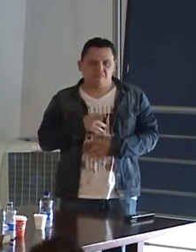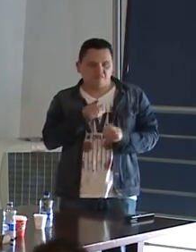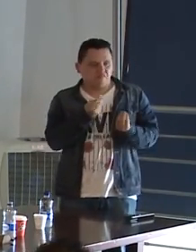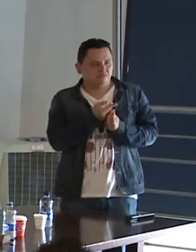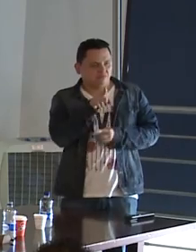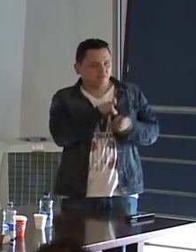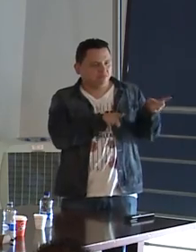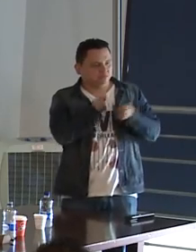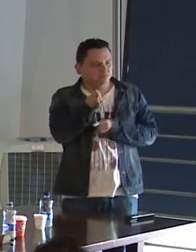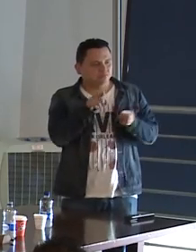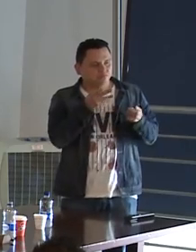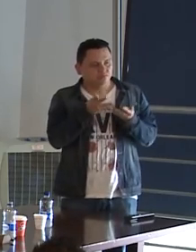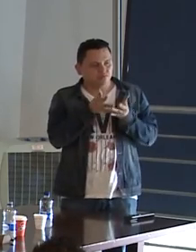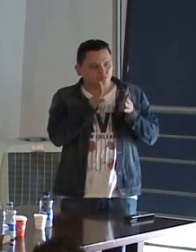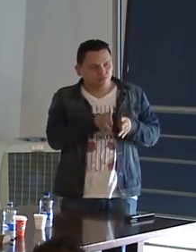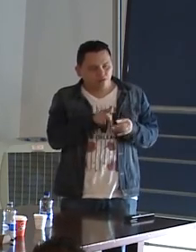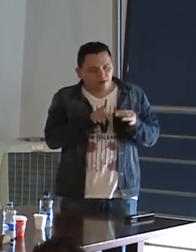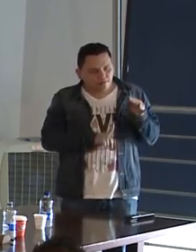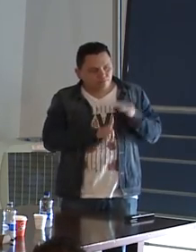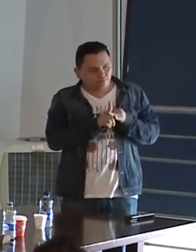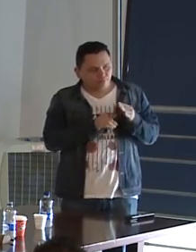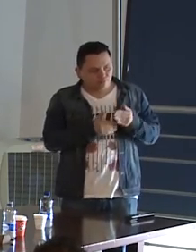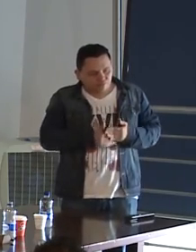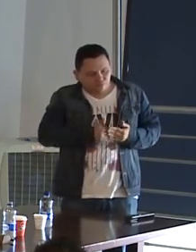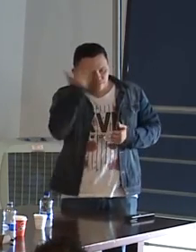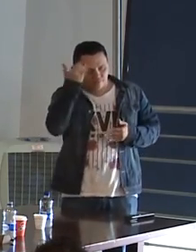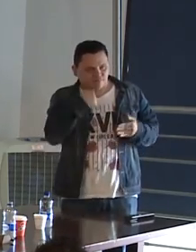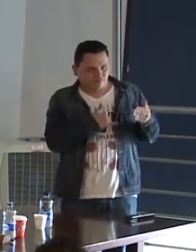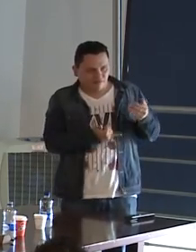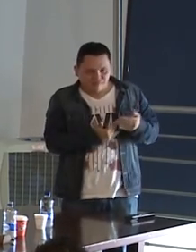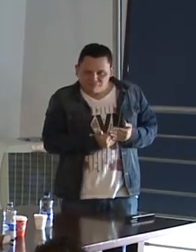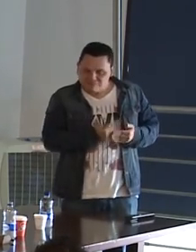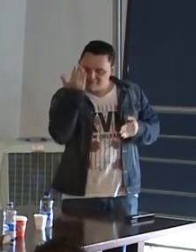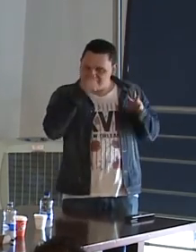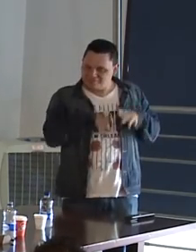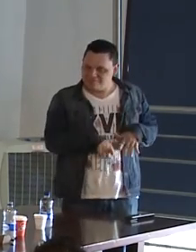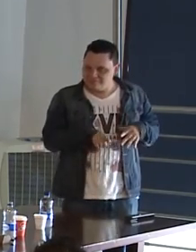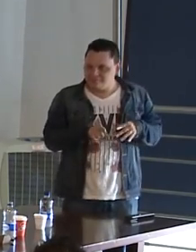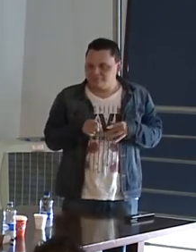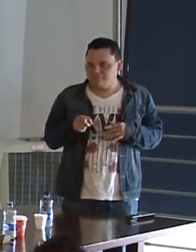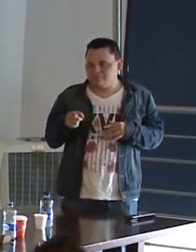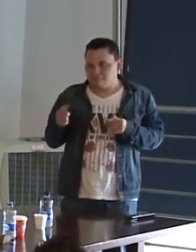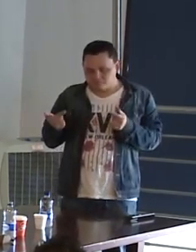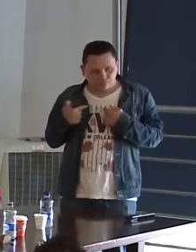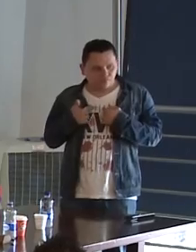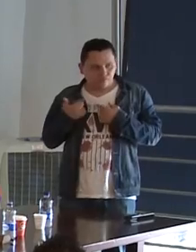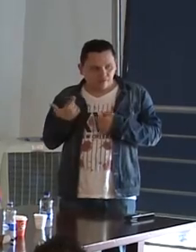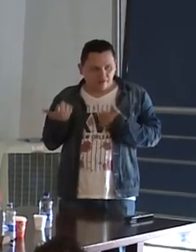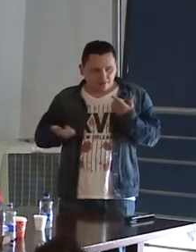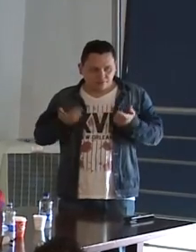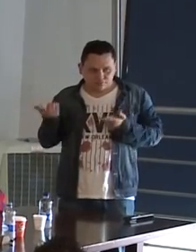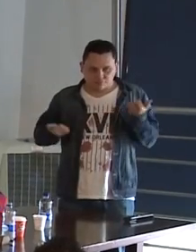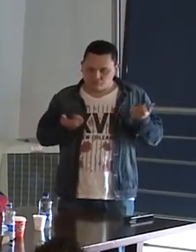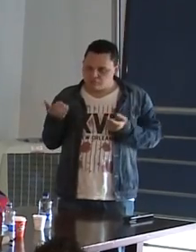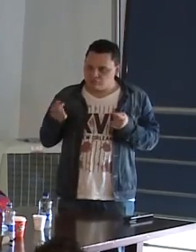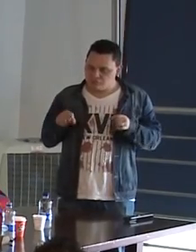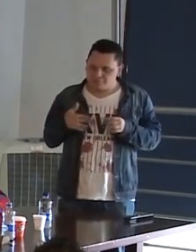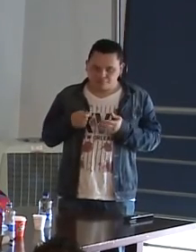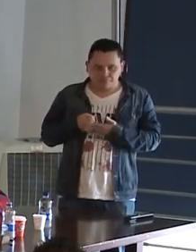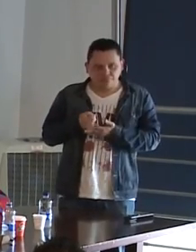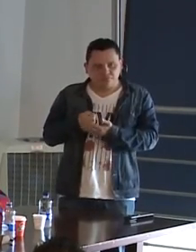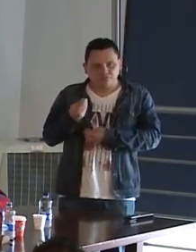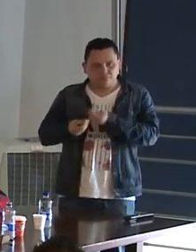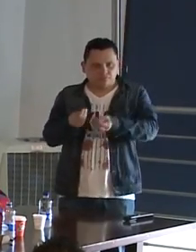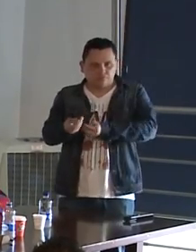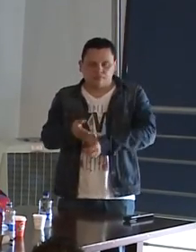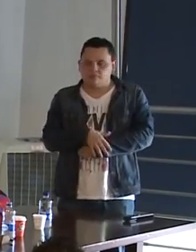de los estudiantes con los que empezaron y con los que empezamos, y bueno, hemos ido pudiendo hacer